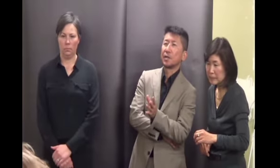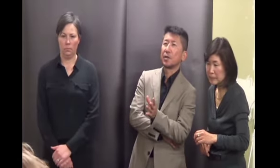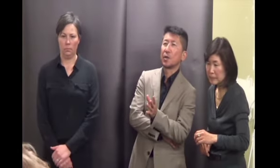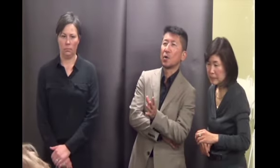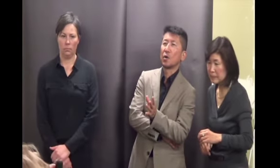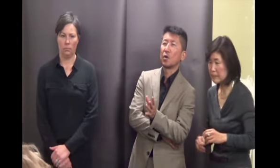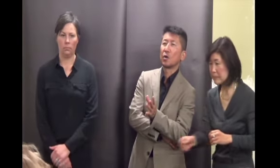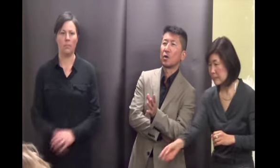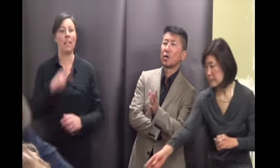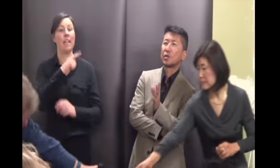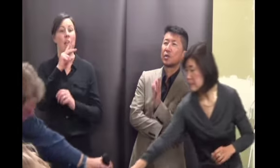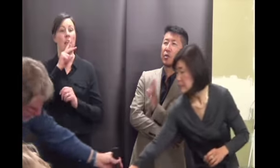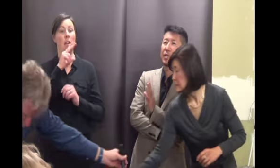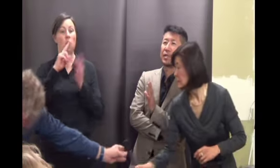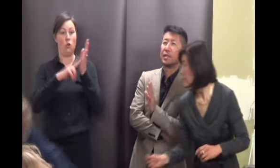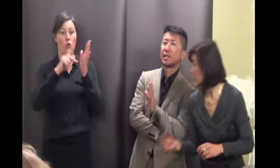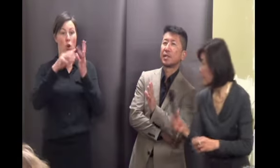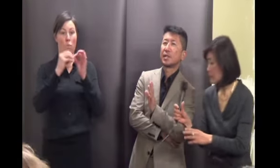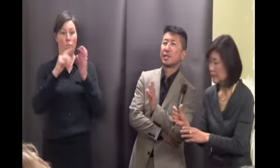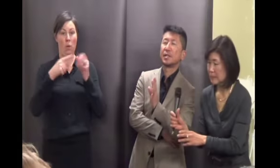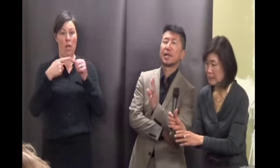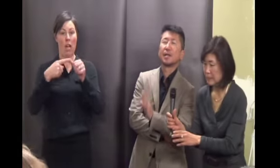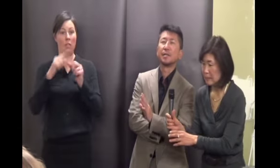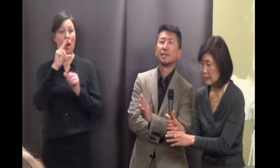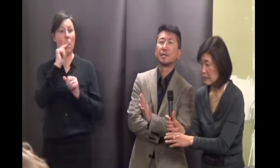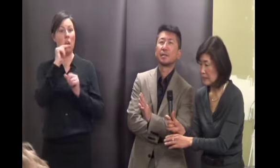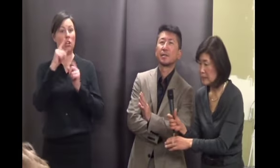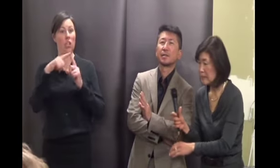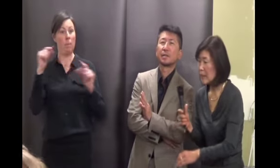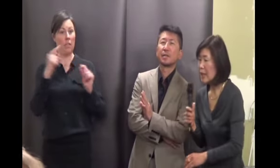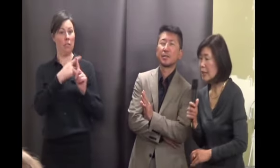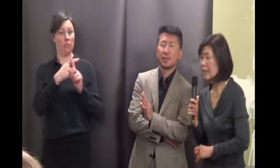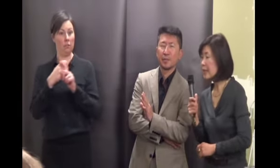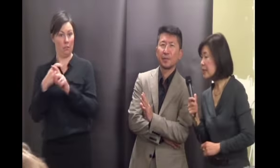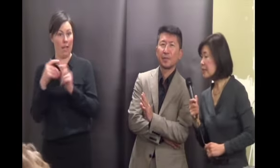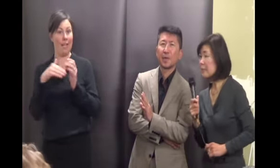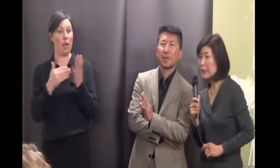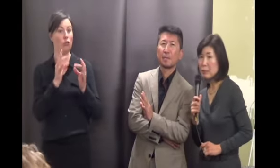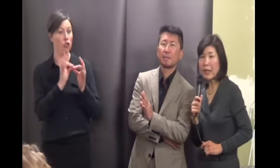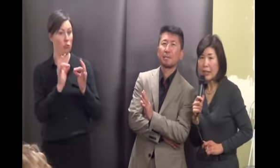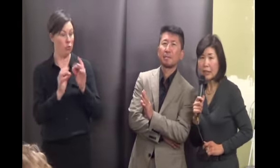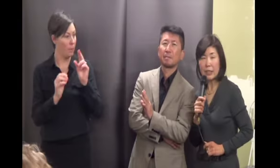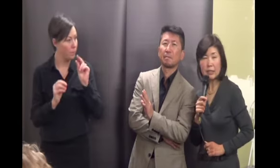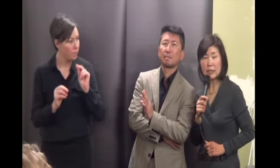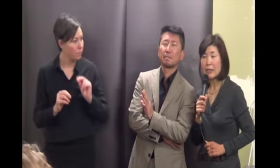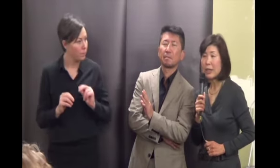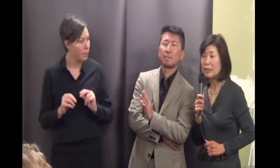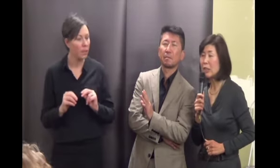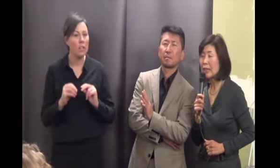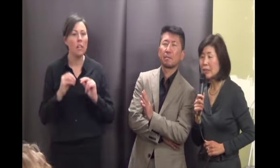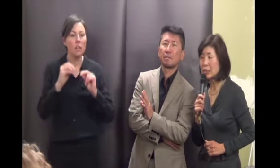カの展示よりも少し小さいです。 Japanese braille